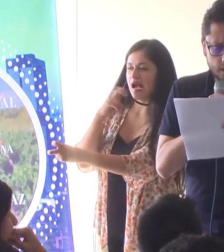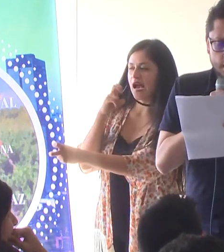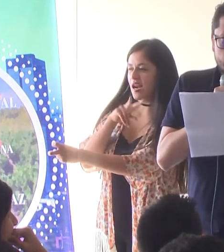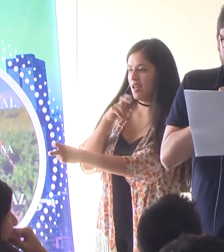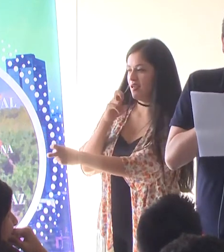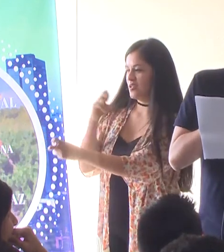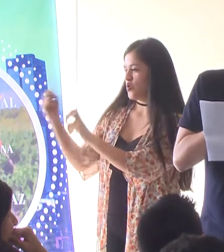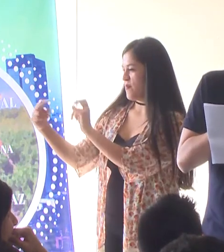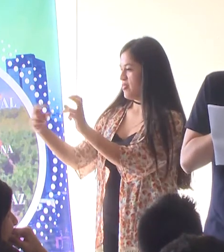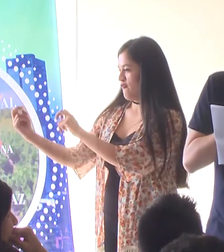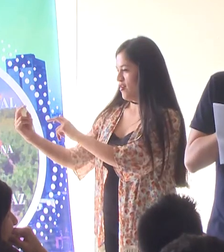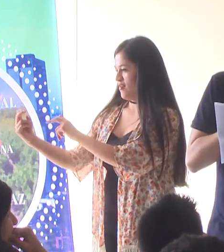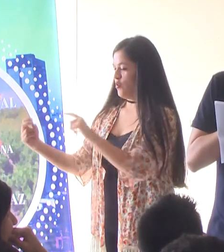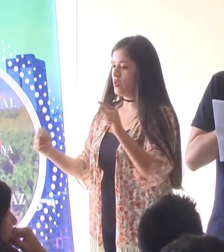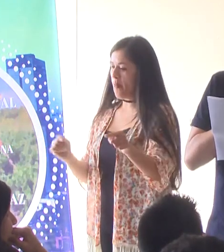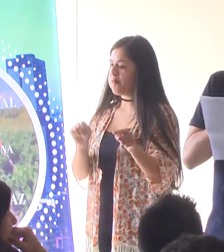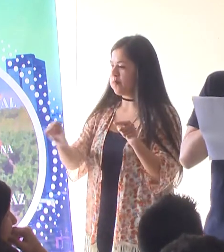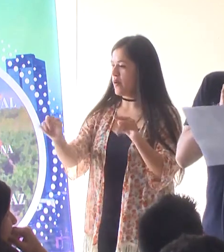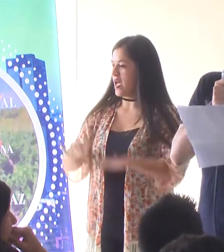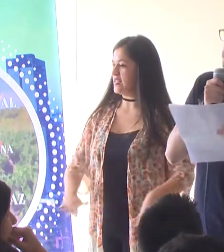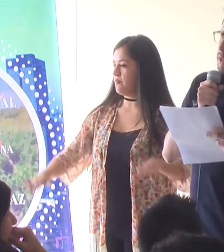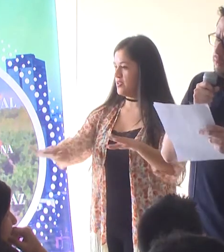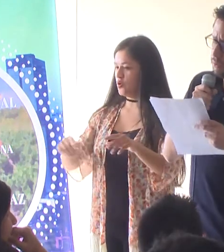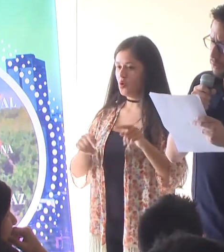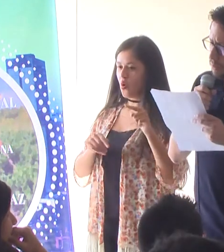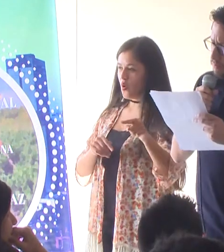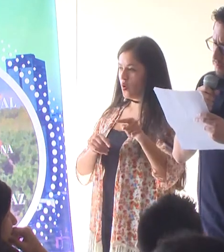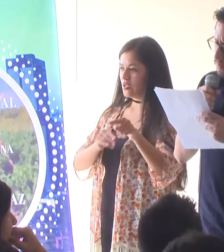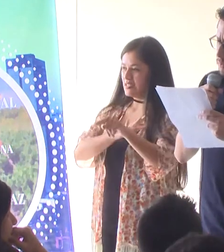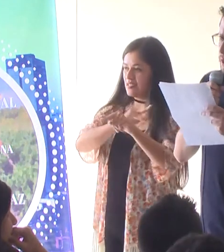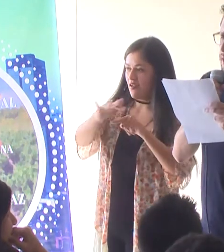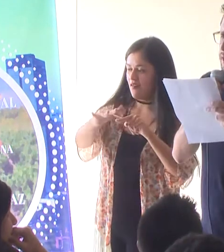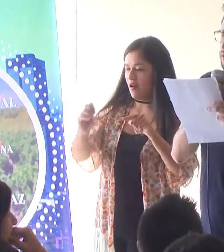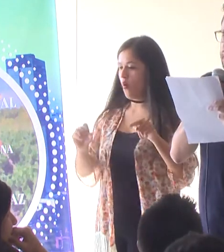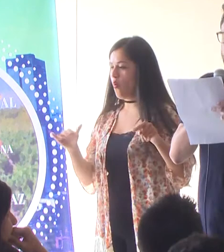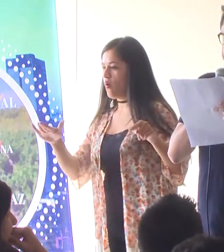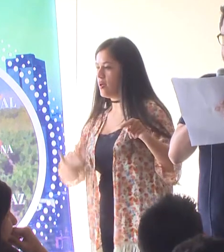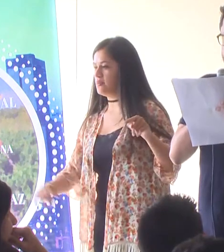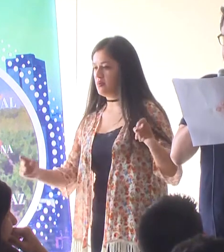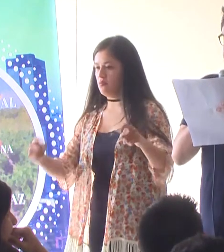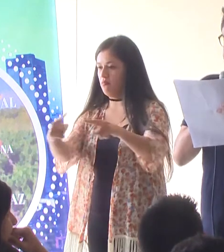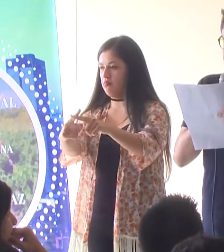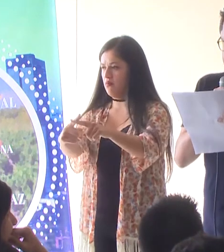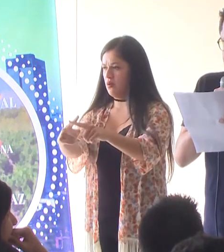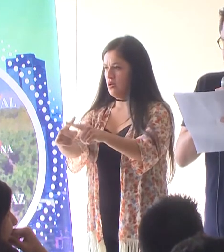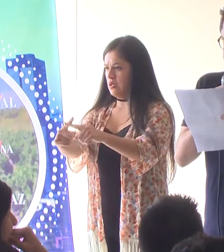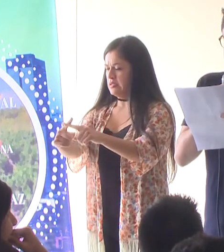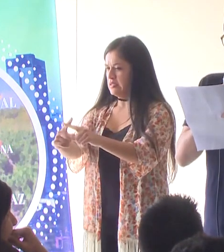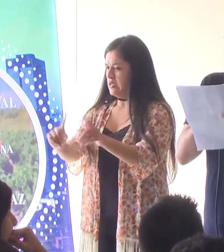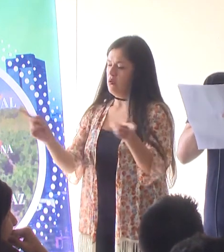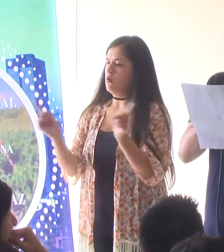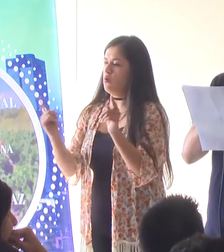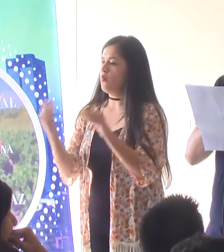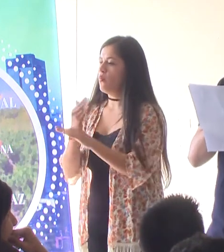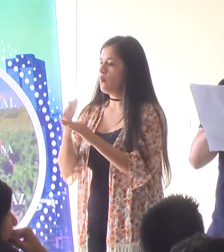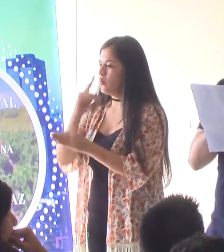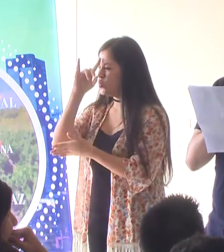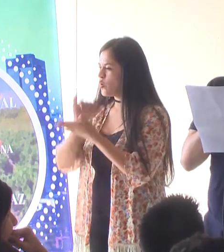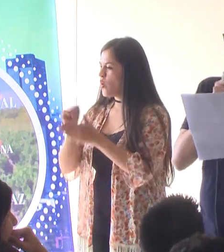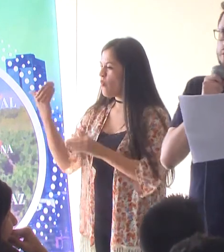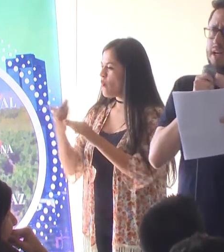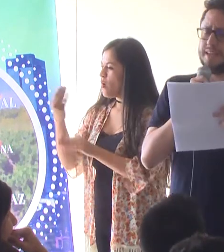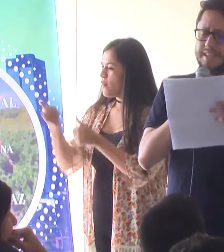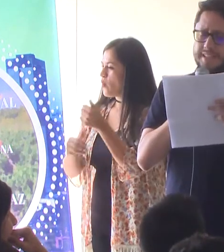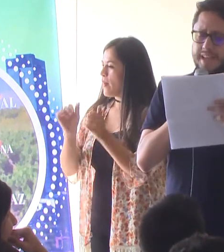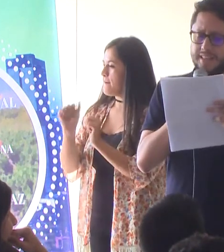posible conformación de un área metropolitana en la sabana de bogotá creo que no más bien creo que el problema está en la